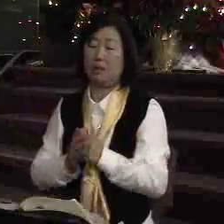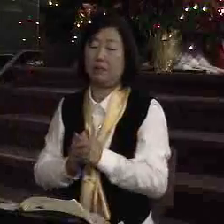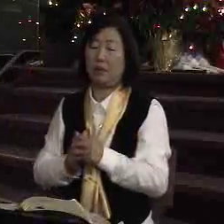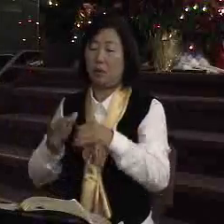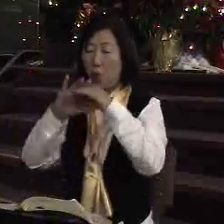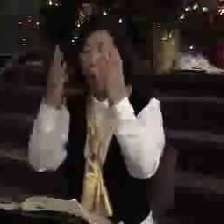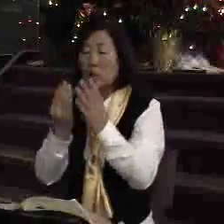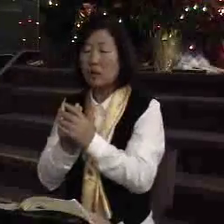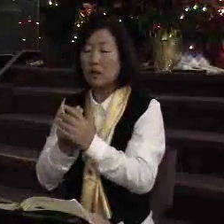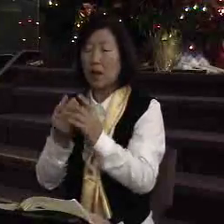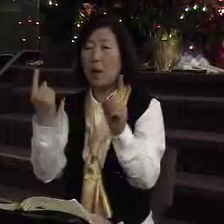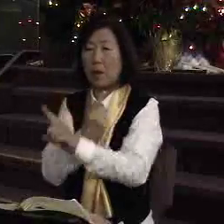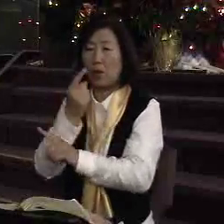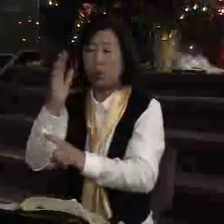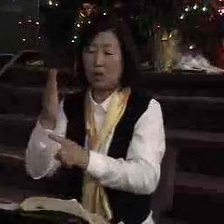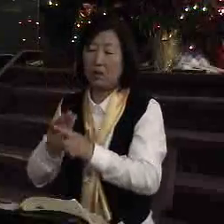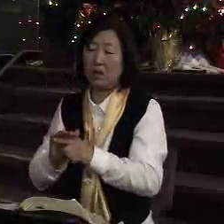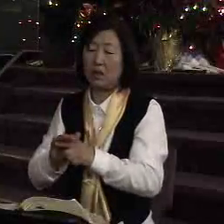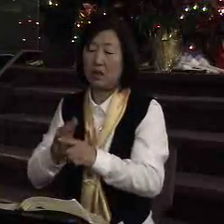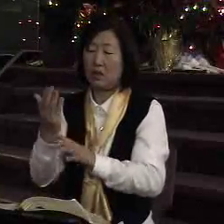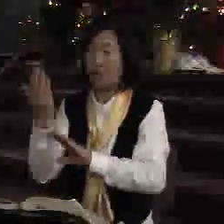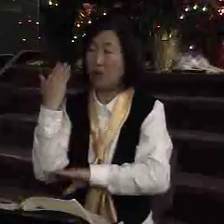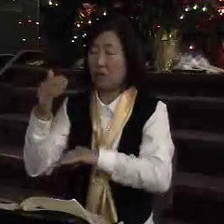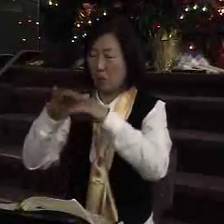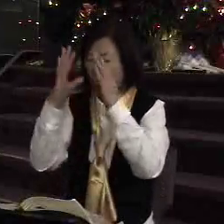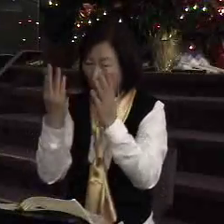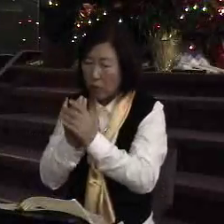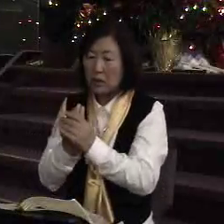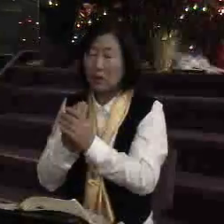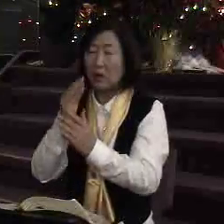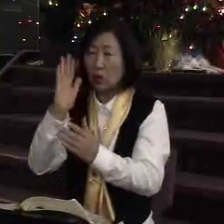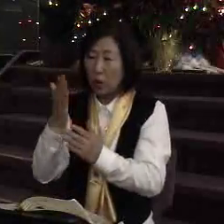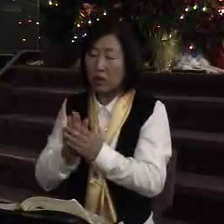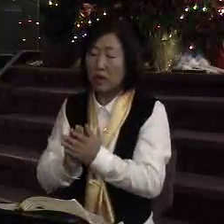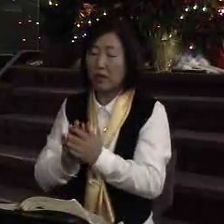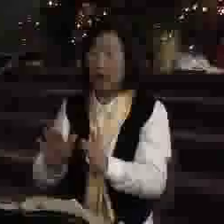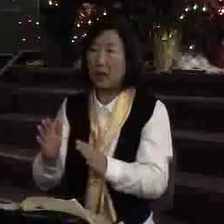것이 바뀌어버립니다. 그 전에는 이 모든 것이 다였는데, 나의